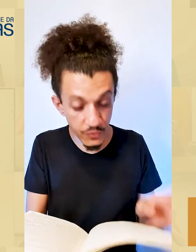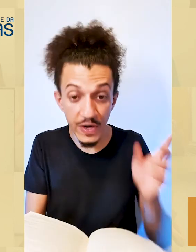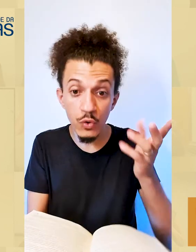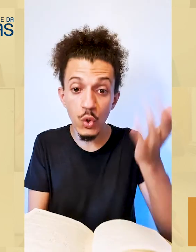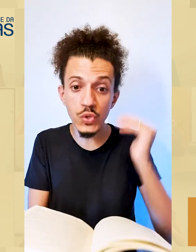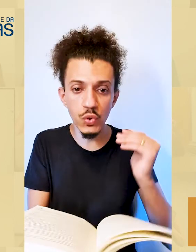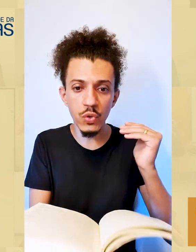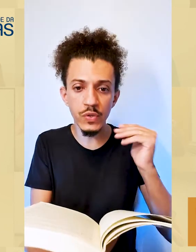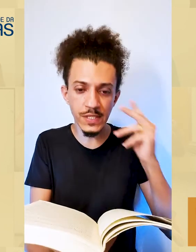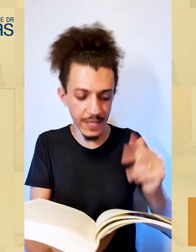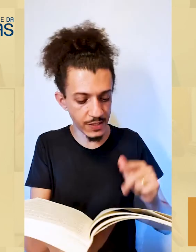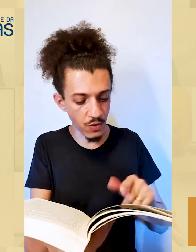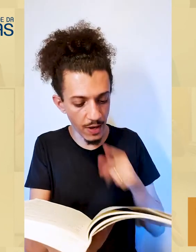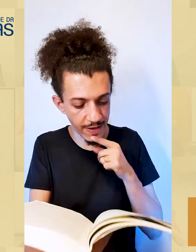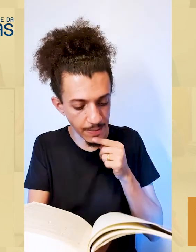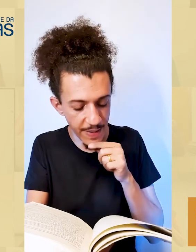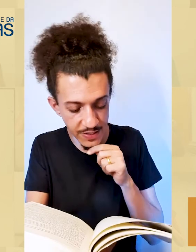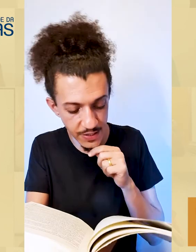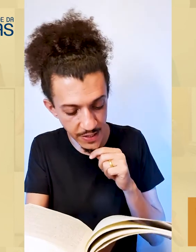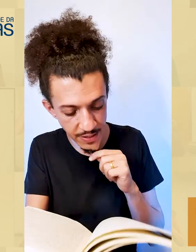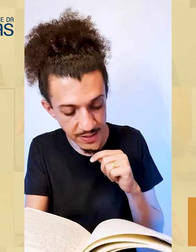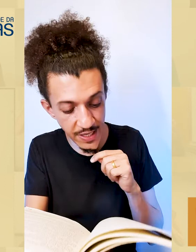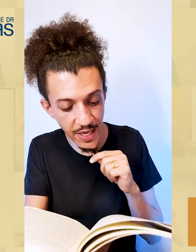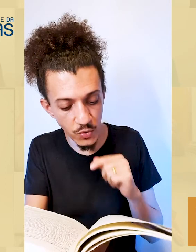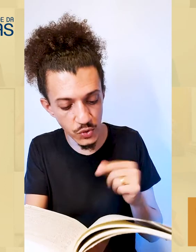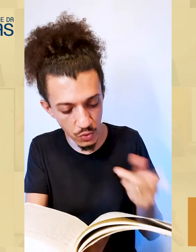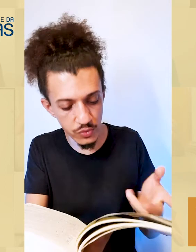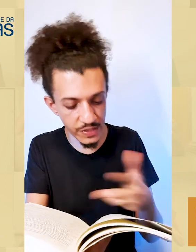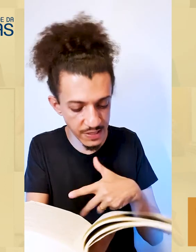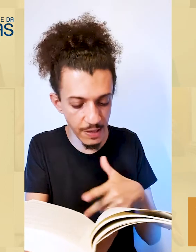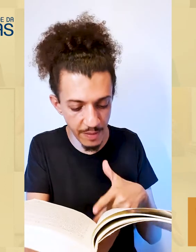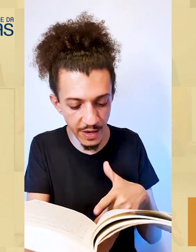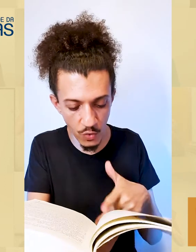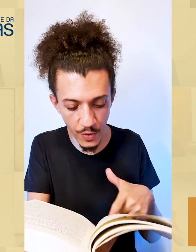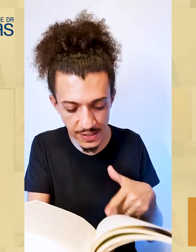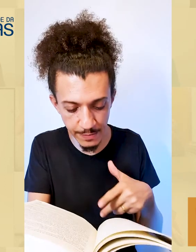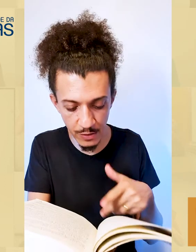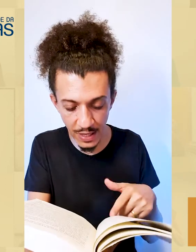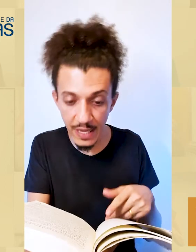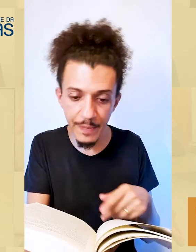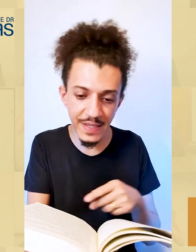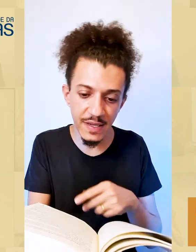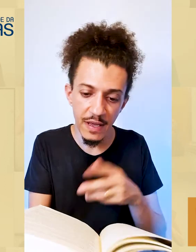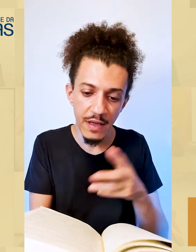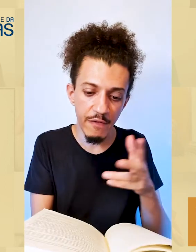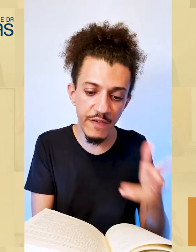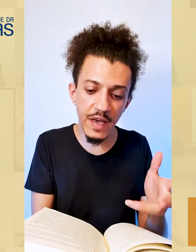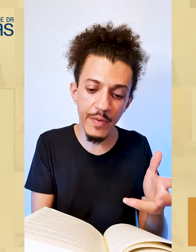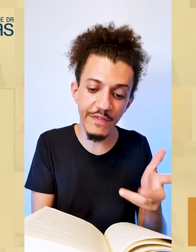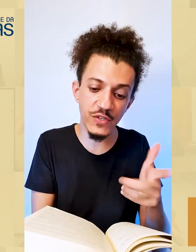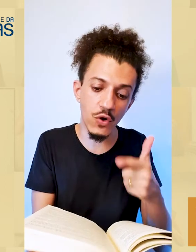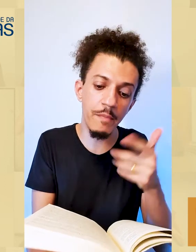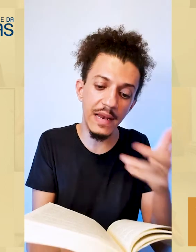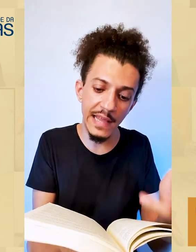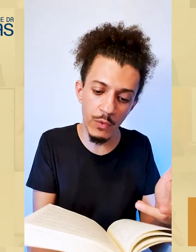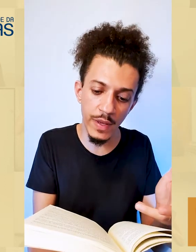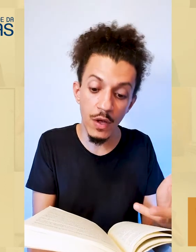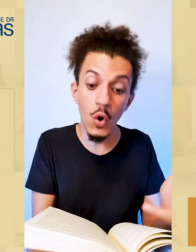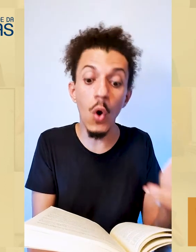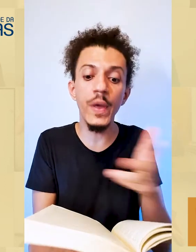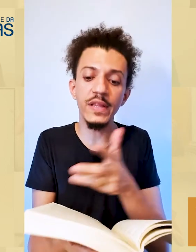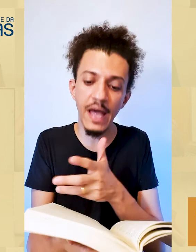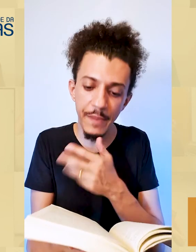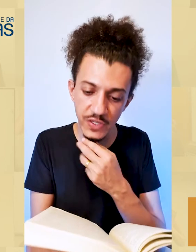Aqui eu estou falando dos surdos na escola, essa parte aqui. Se os surdos receberem o conhecimento em Libras via professor